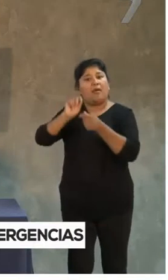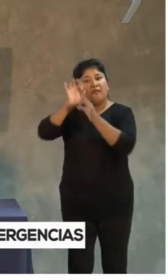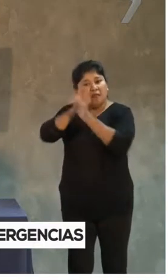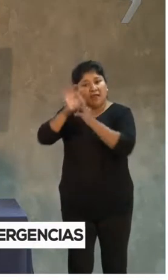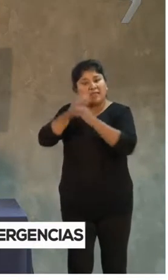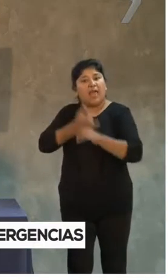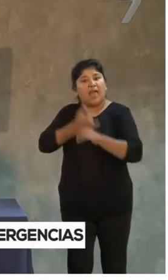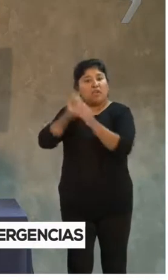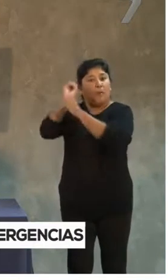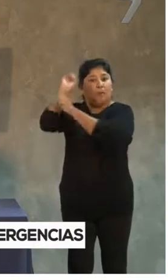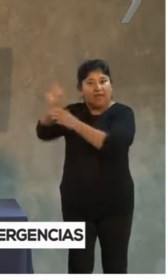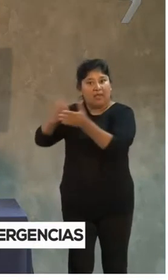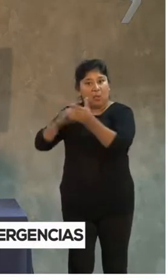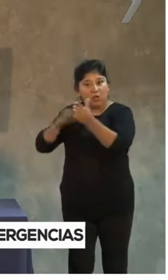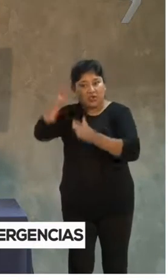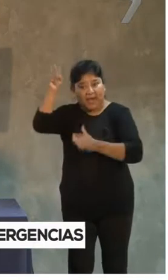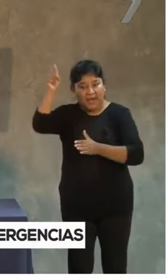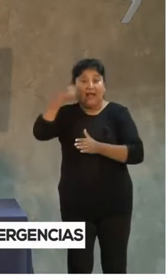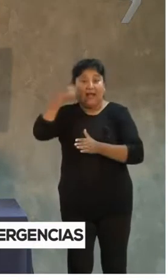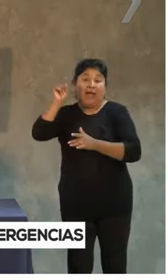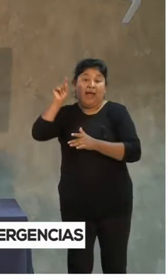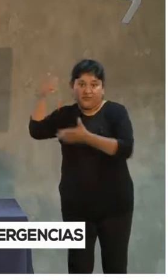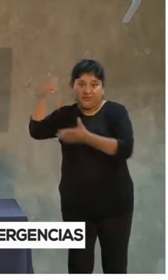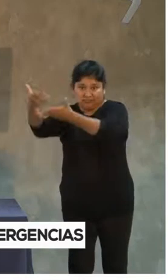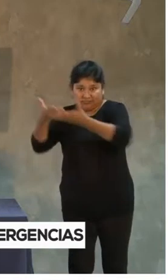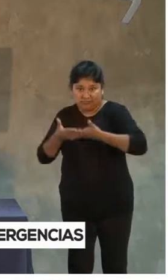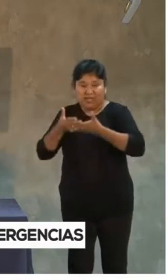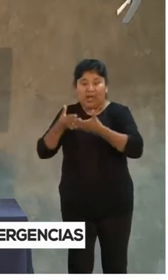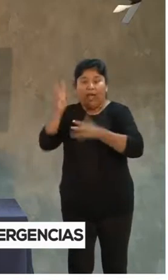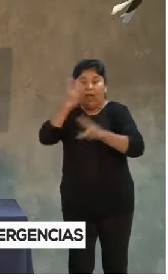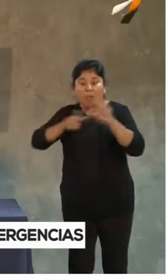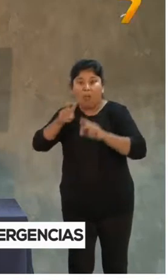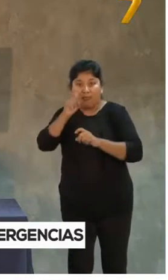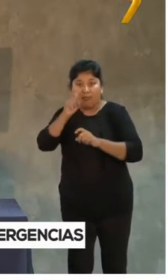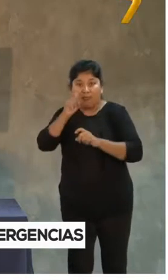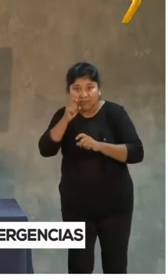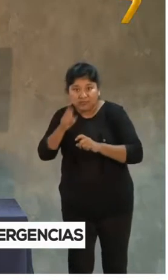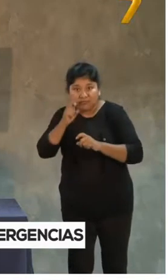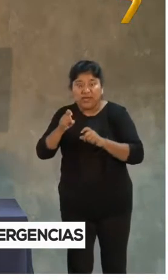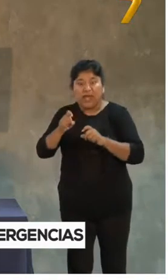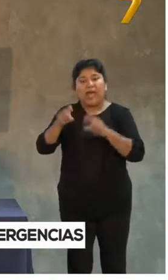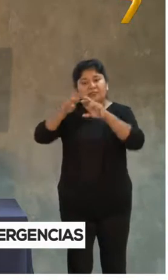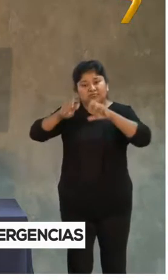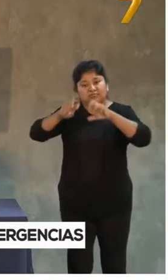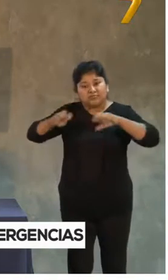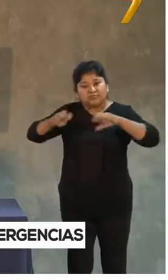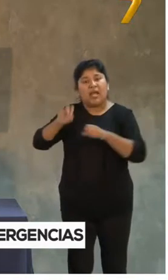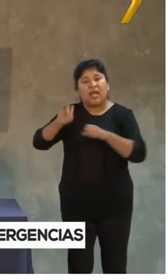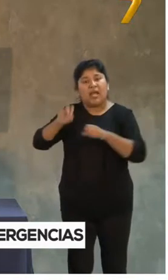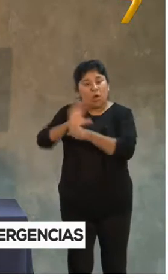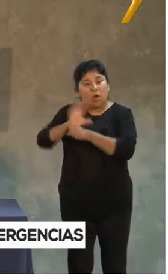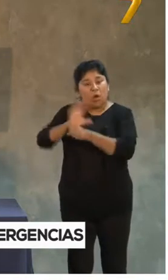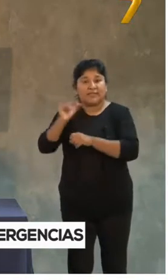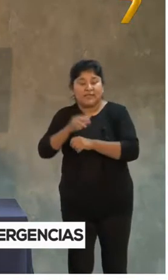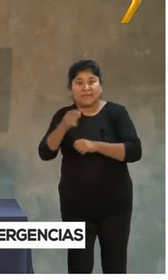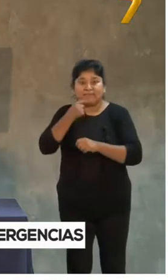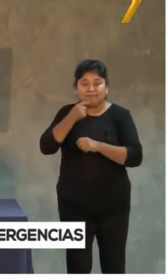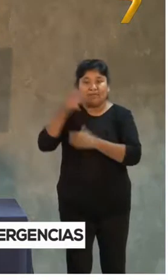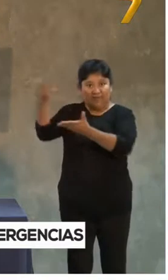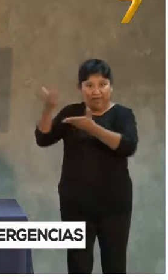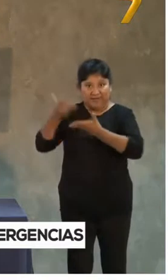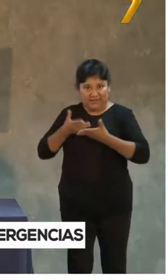para buscar coronavirus y aguardamos los resultados. Otra información desde el punto de vista epidemiológico es que acá en la provincia de